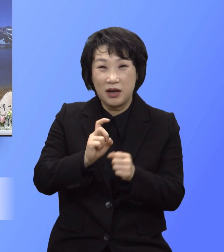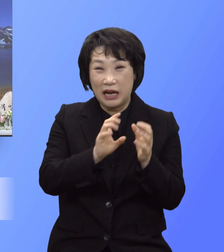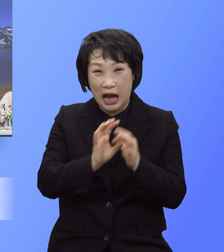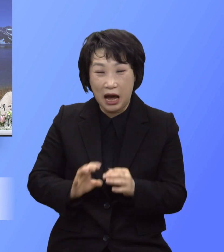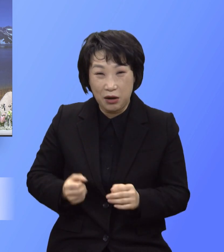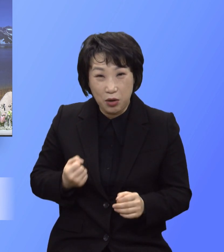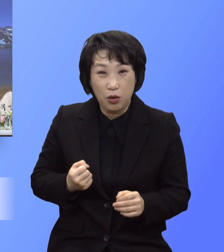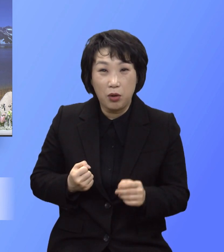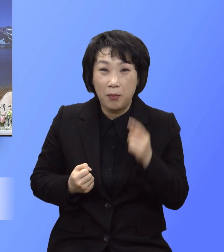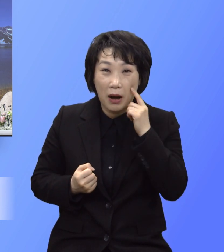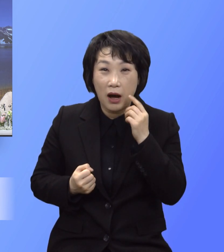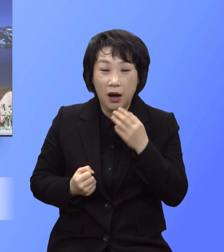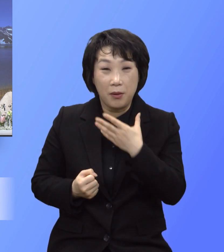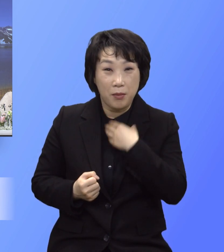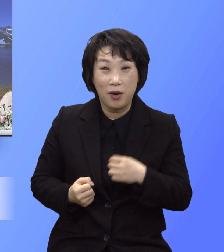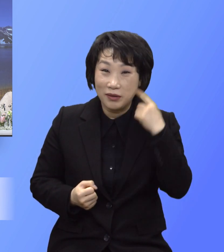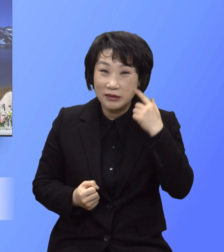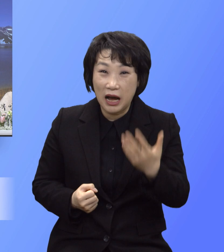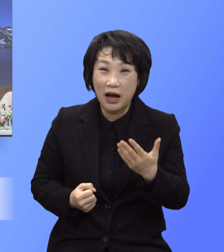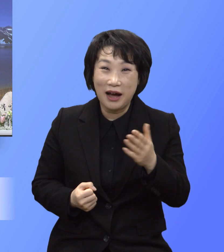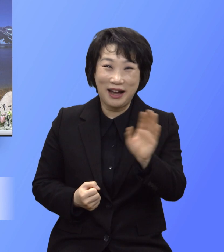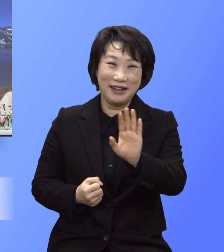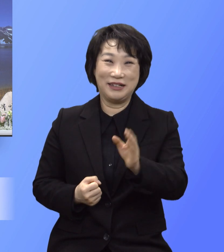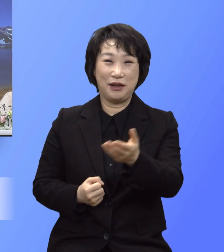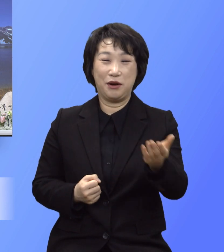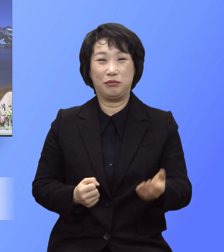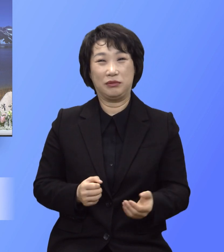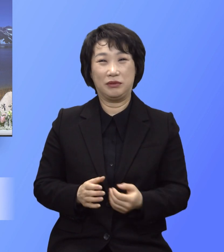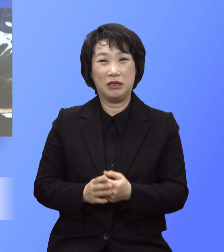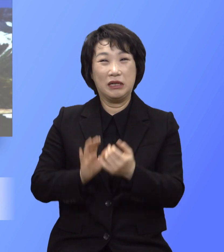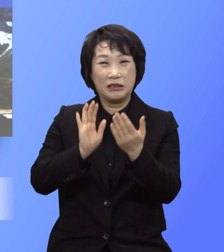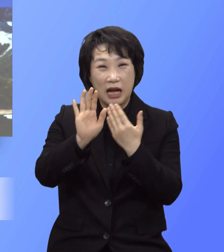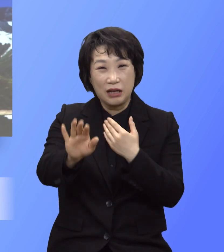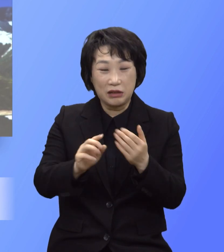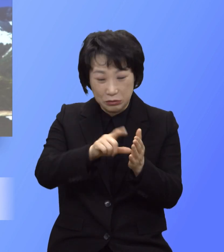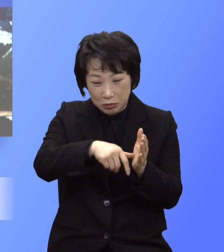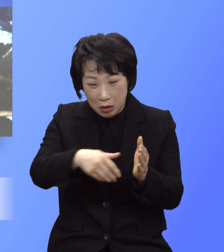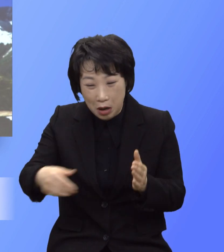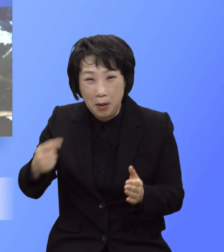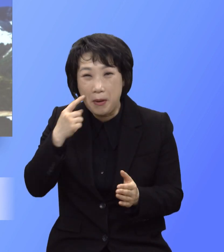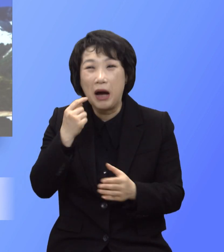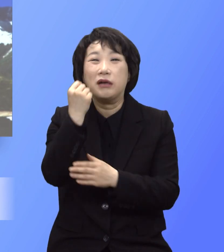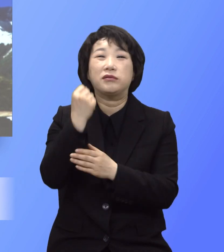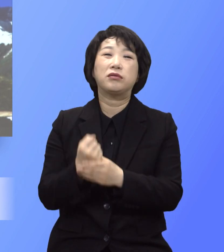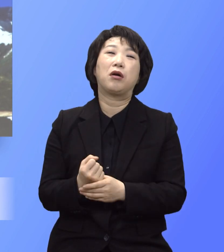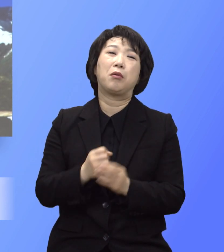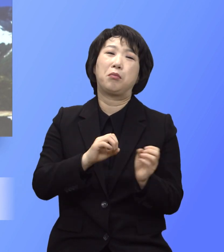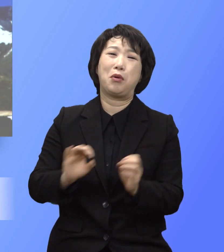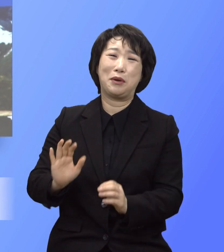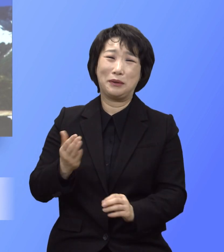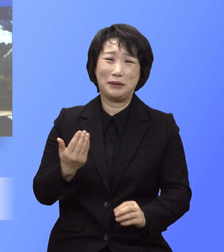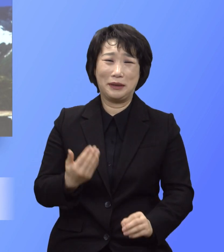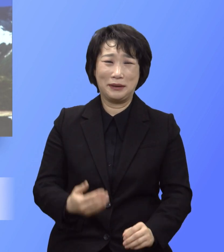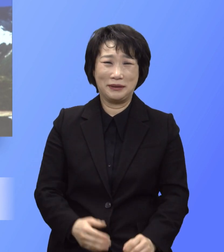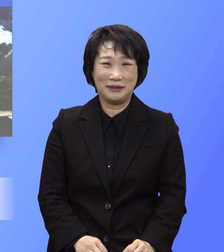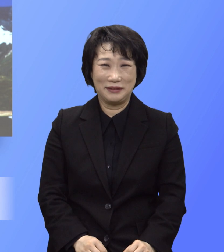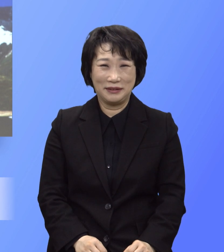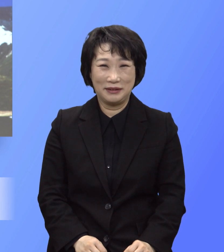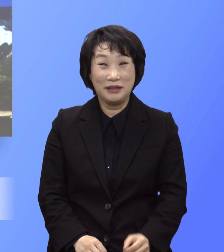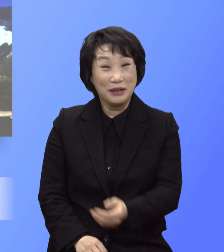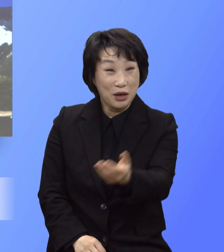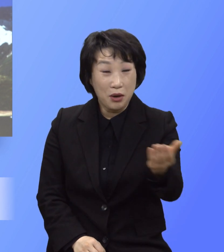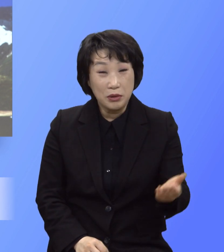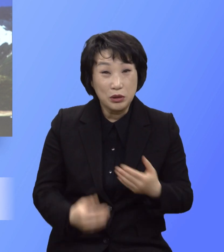돌아가냐? 안 들어가. 나중에 유통기한 지나면 썩어서 버려야 돼.